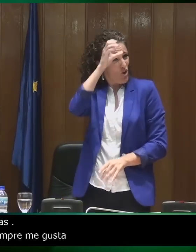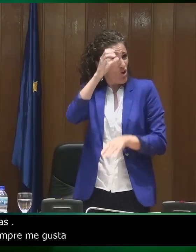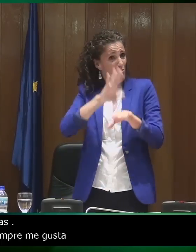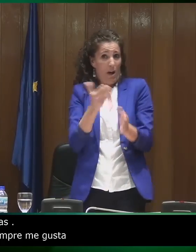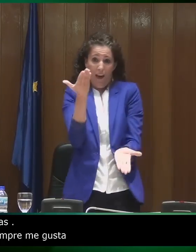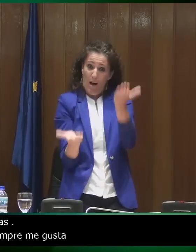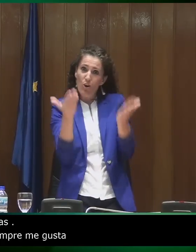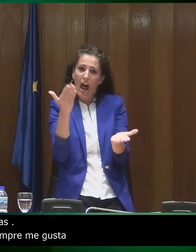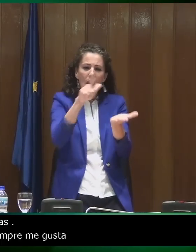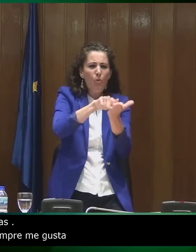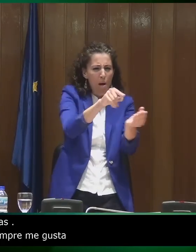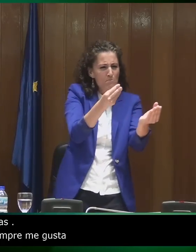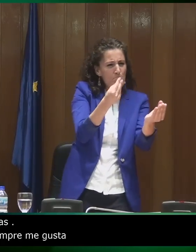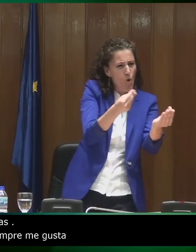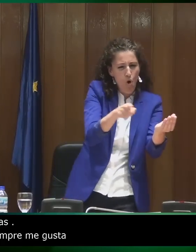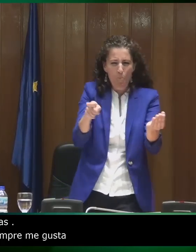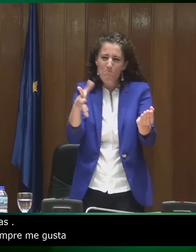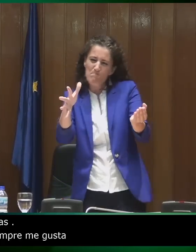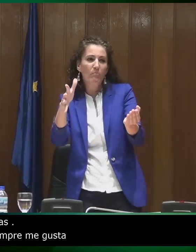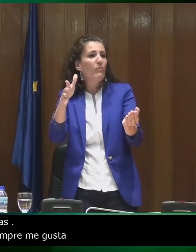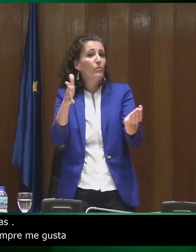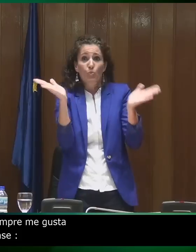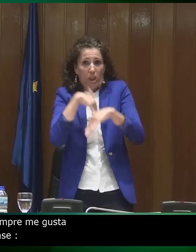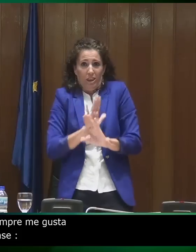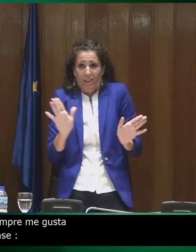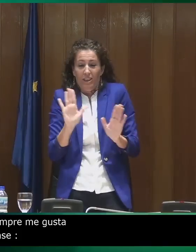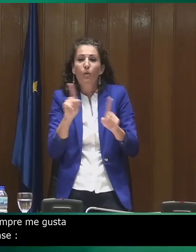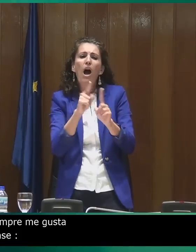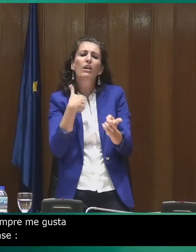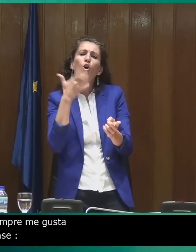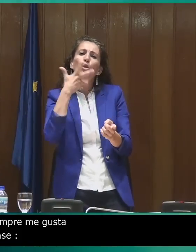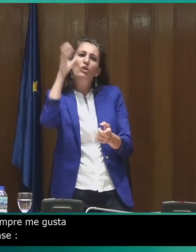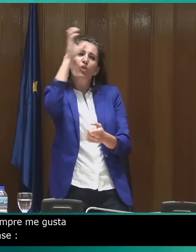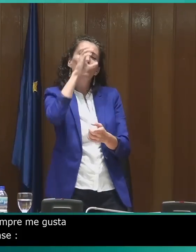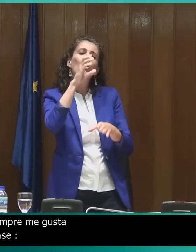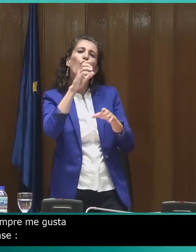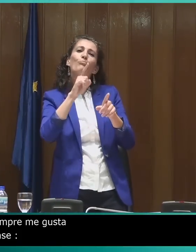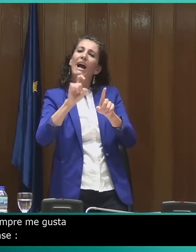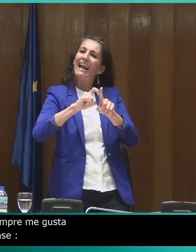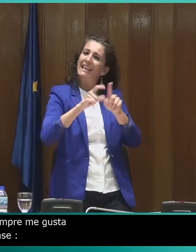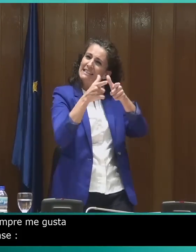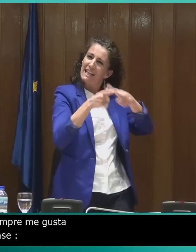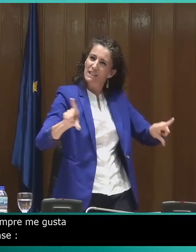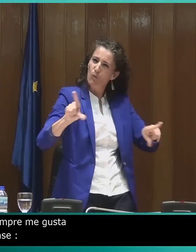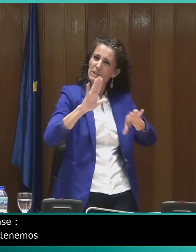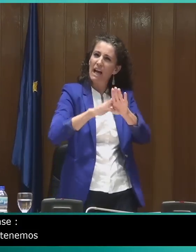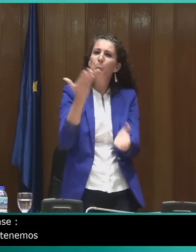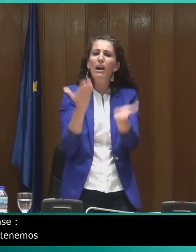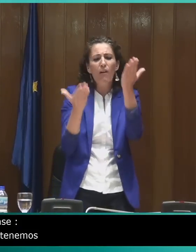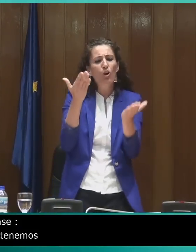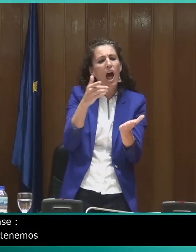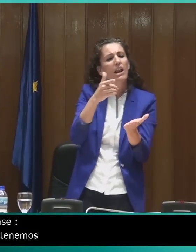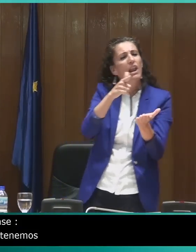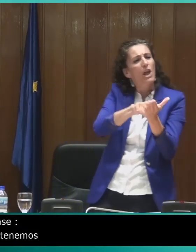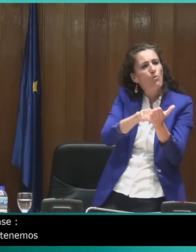Cabe añadir que no tenemos conocimiento científico de ninguna característica